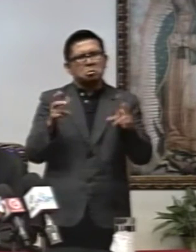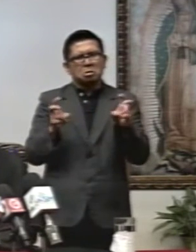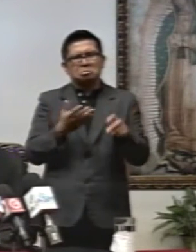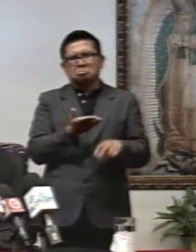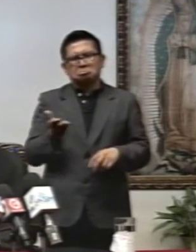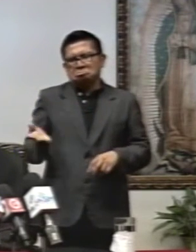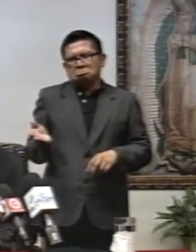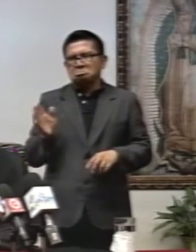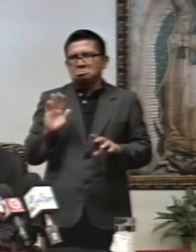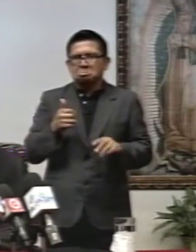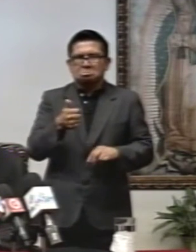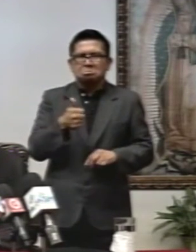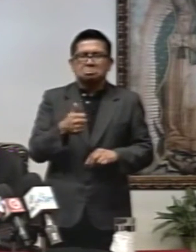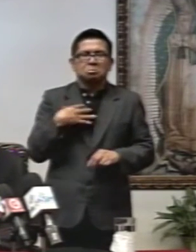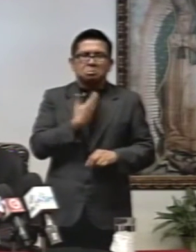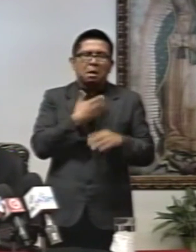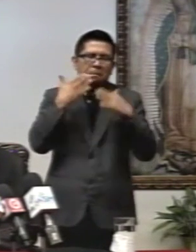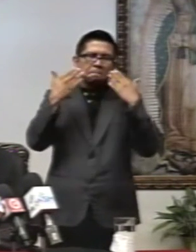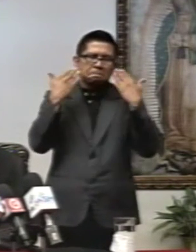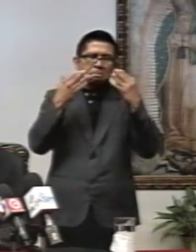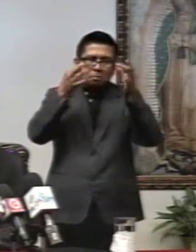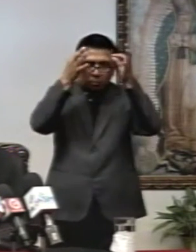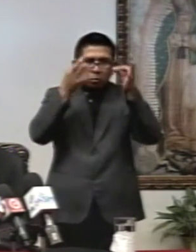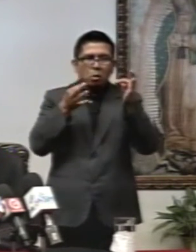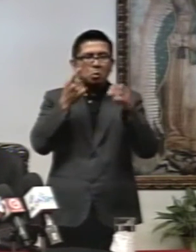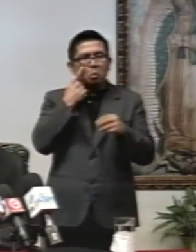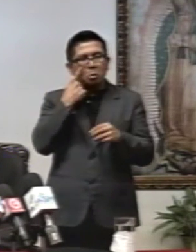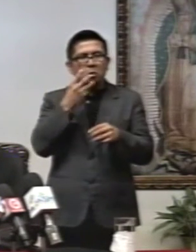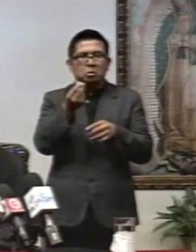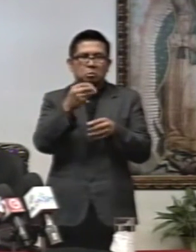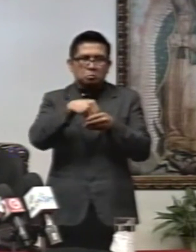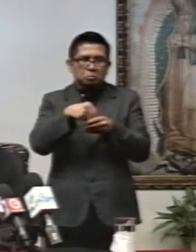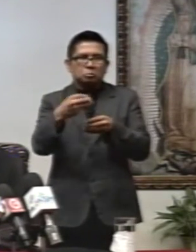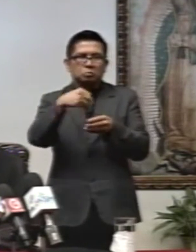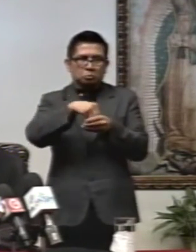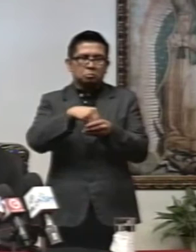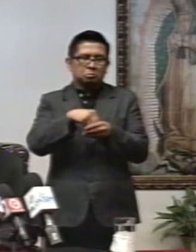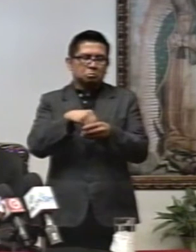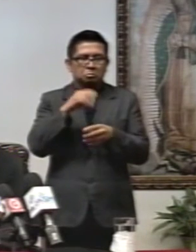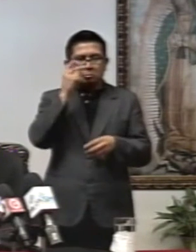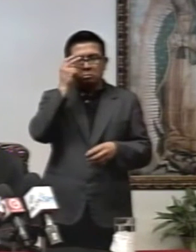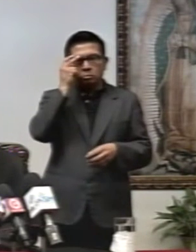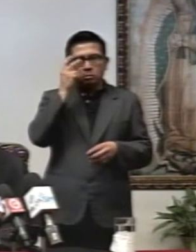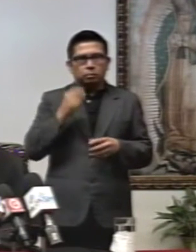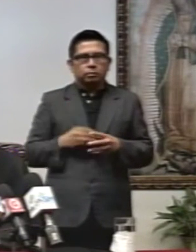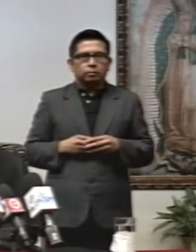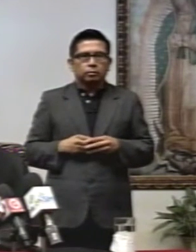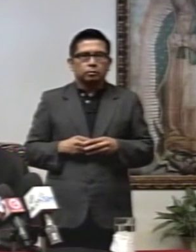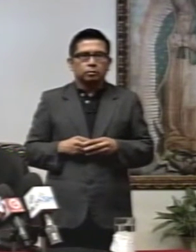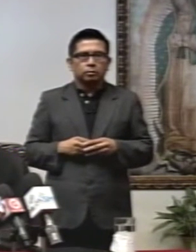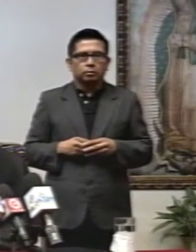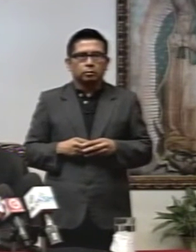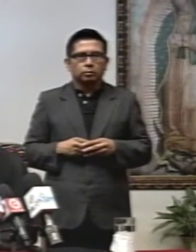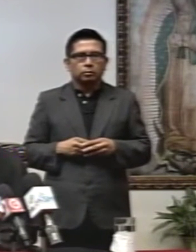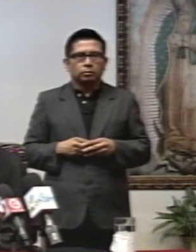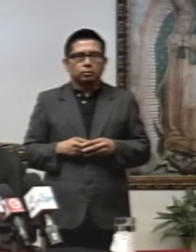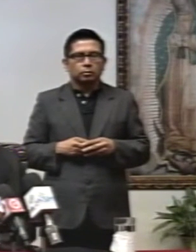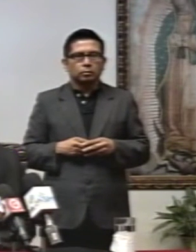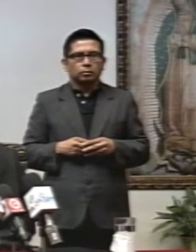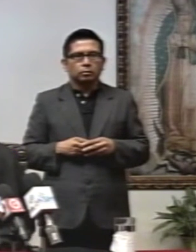bueno. Nos alegra que tomen también medidas en esta dirección de austeridad, como usted dice.